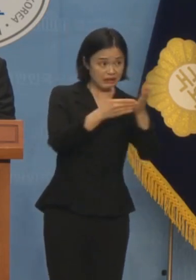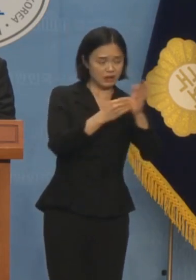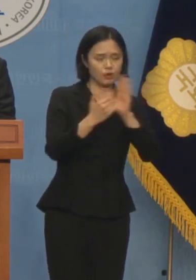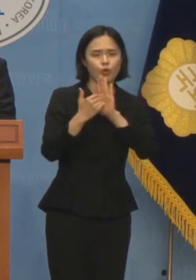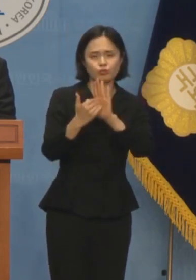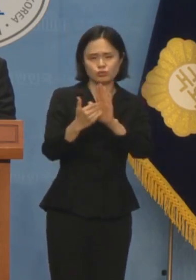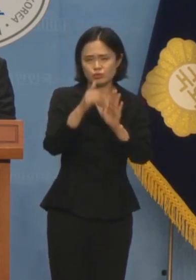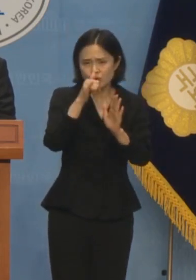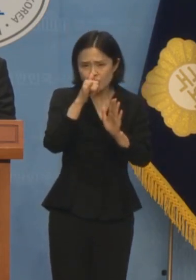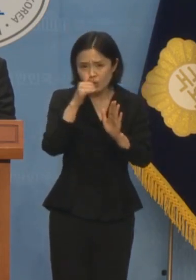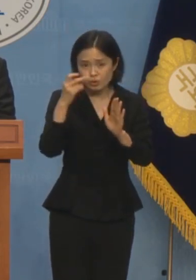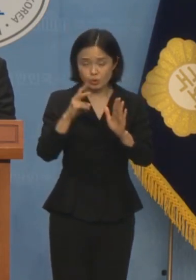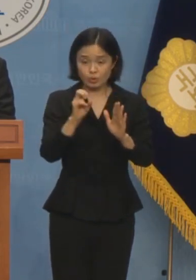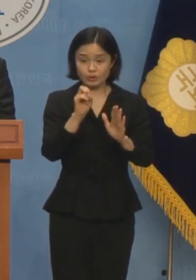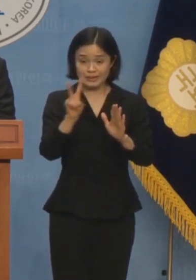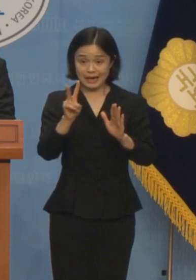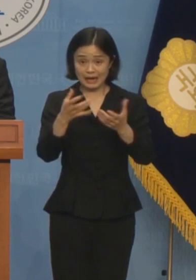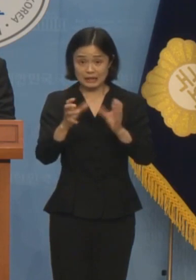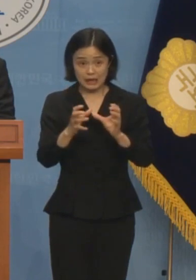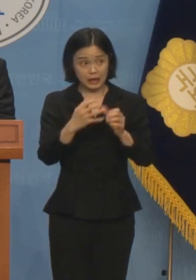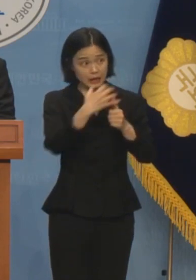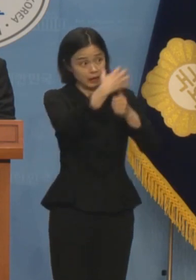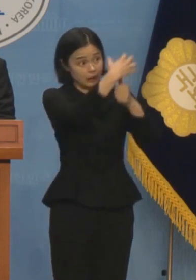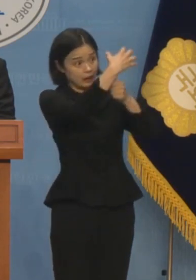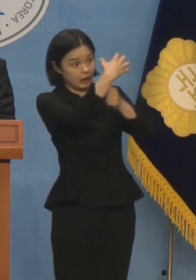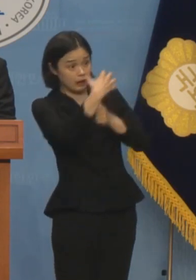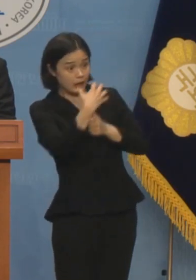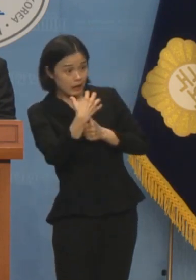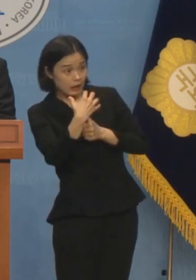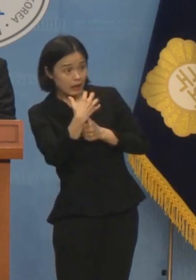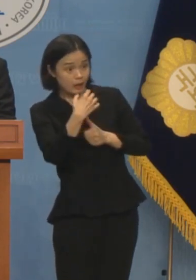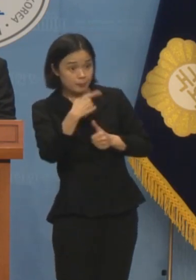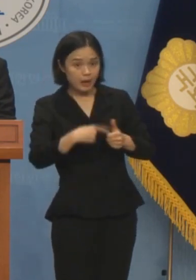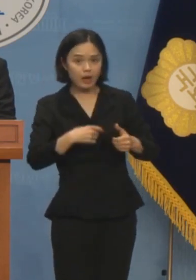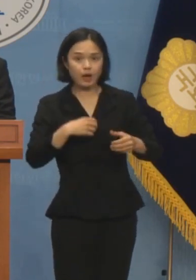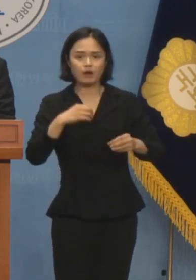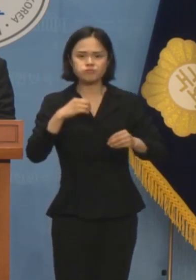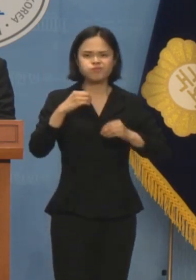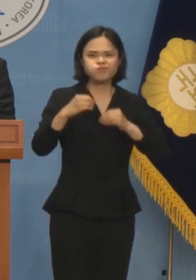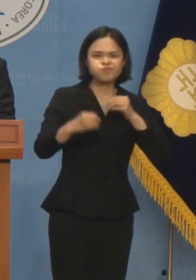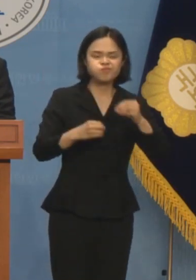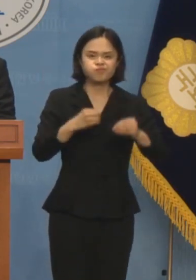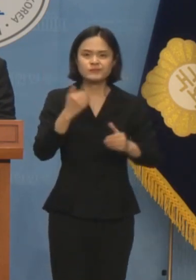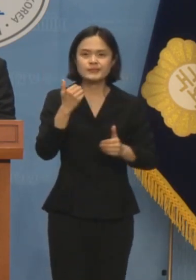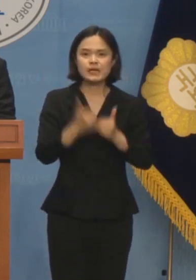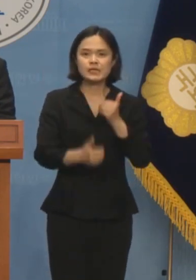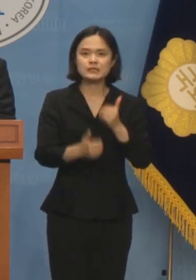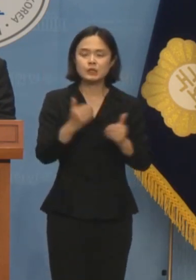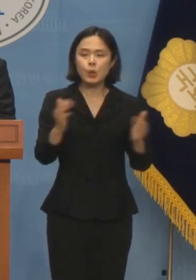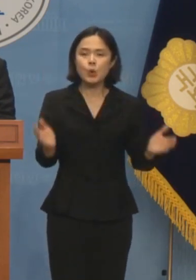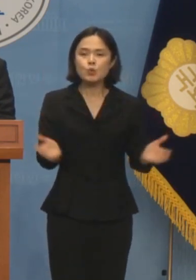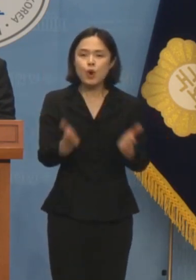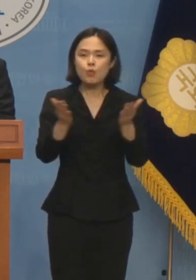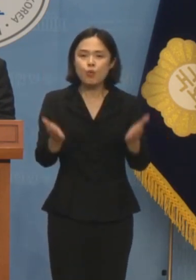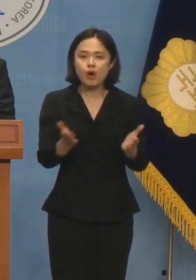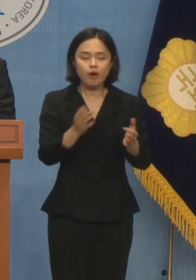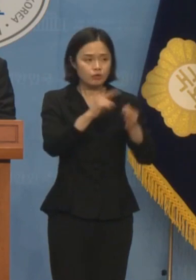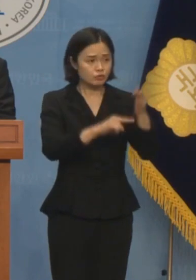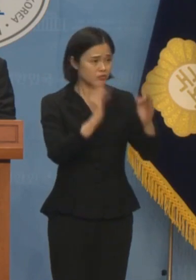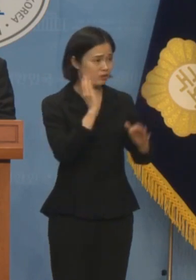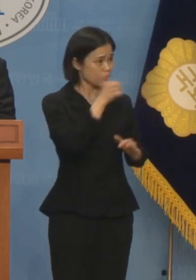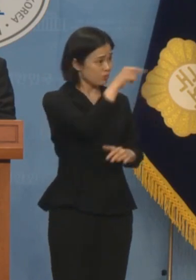국정으로 갈등과 대결의 정치를 만들어 놓고 국회의 대화와 타협을 요구하는 것은 적반하장입니다